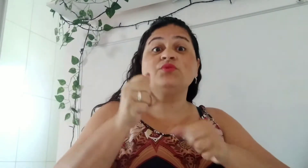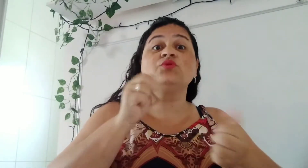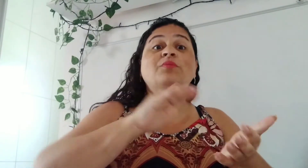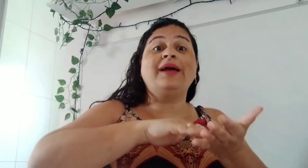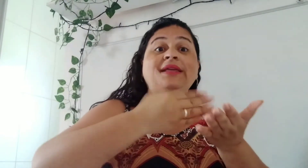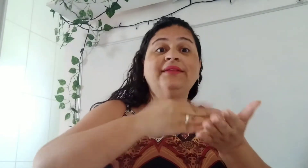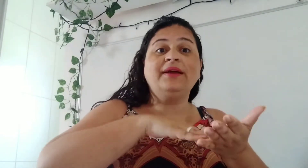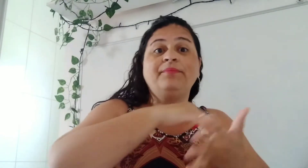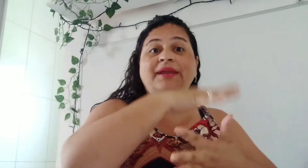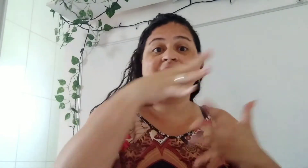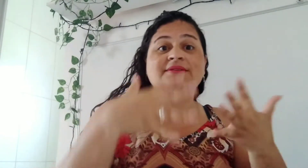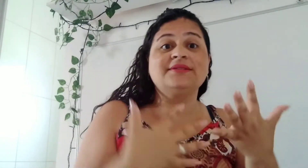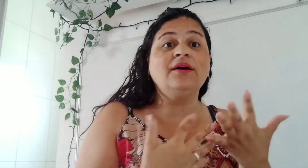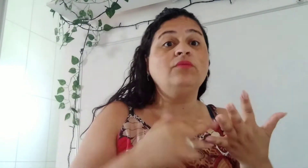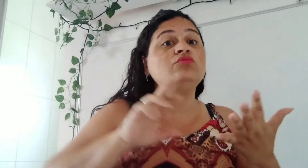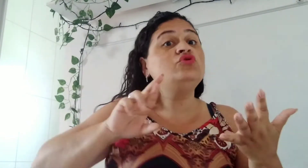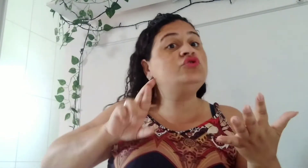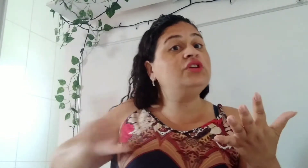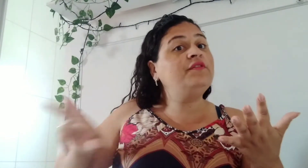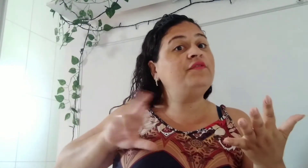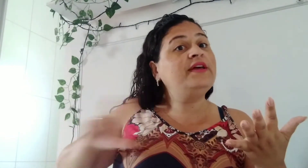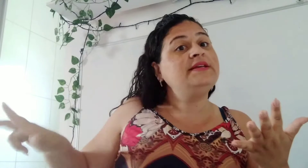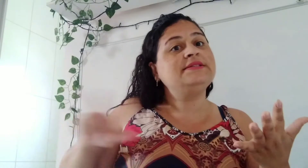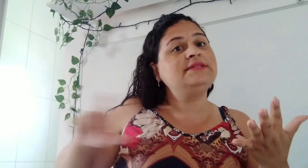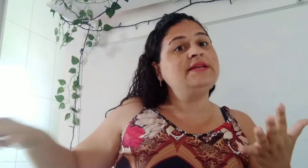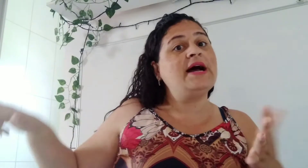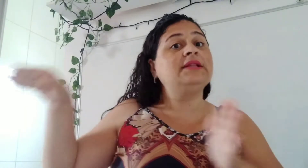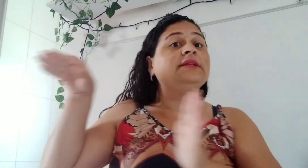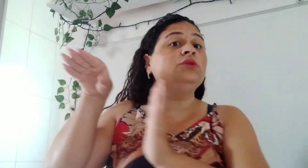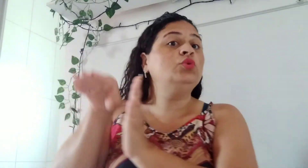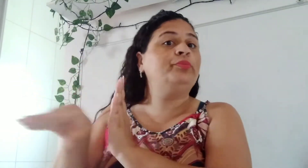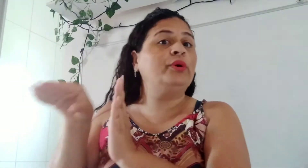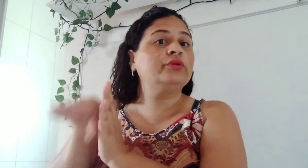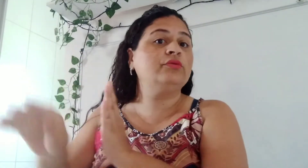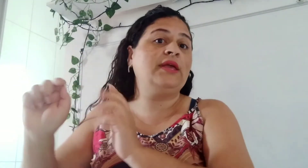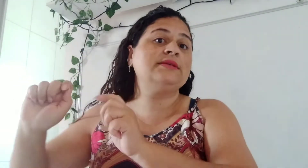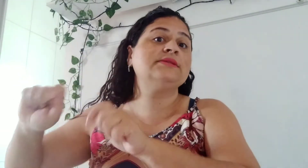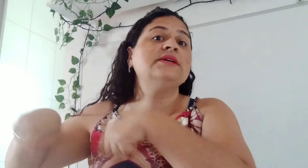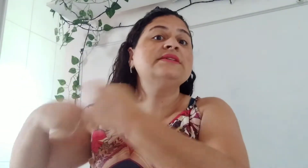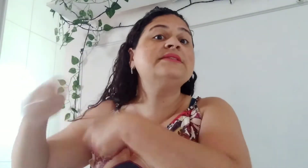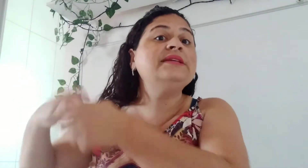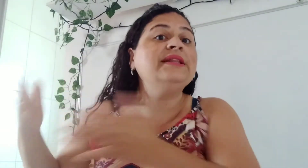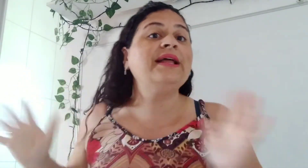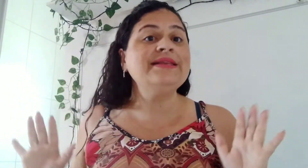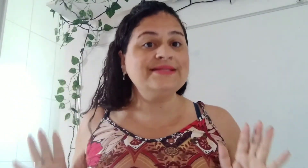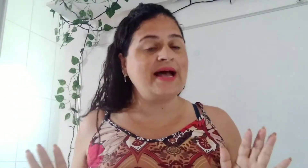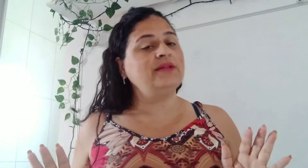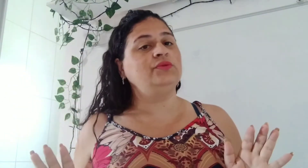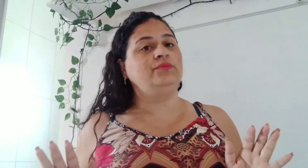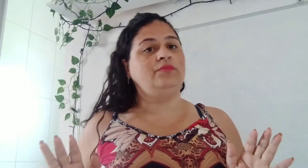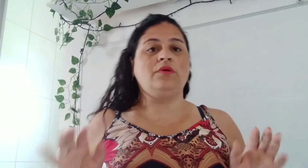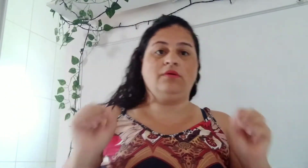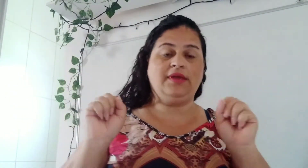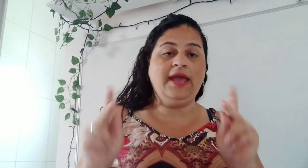uma interpretação diferenciada do português sinalizado,